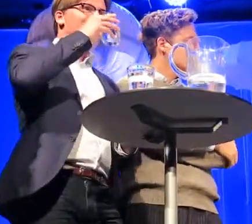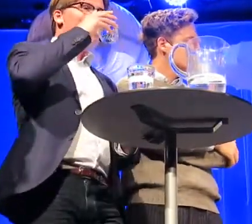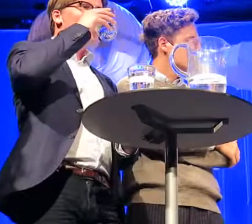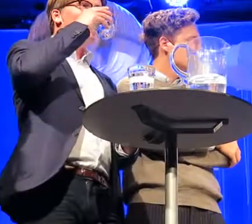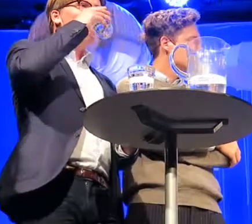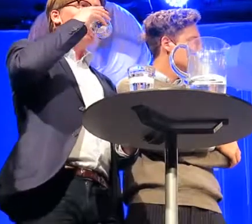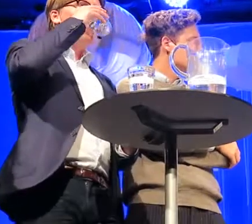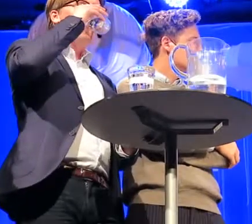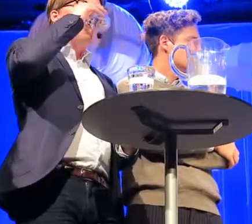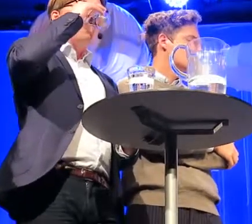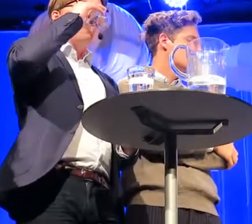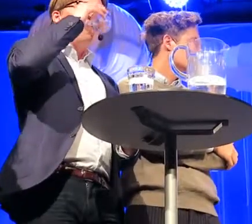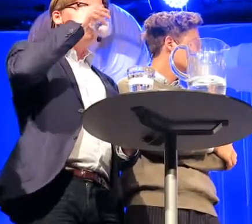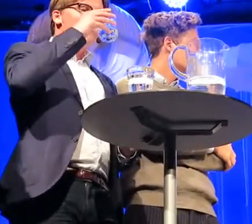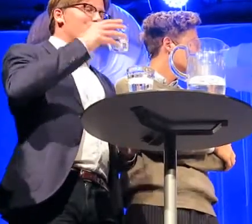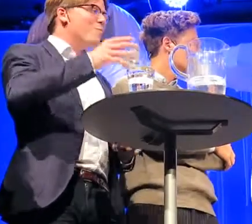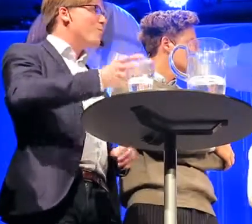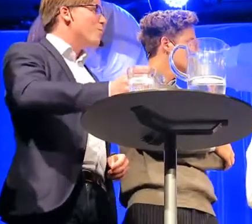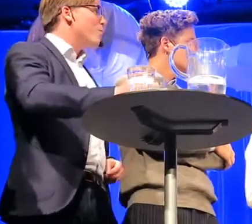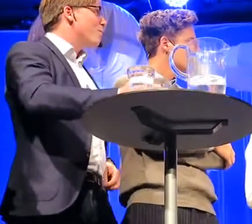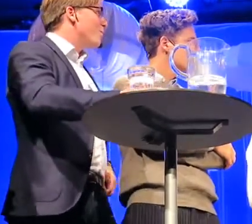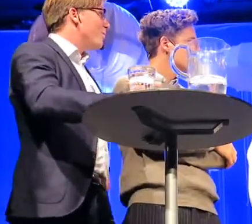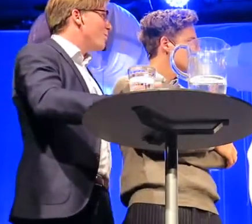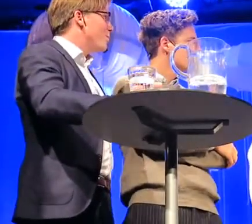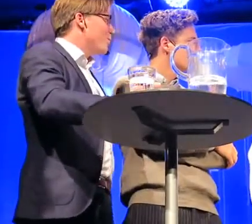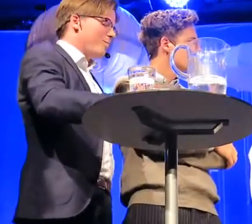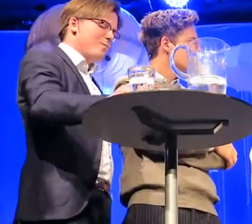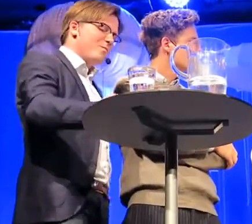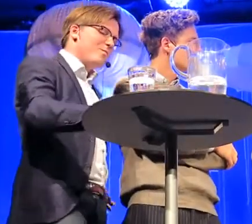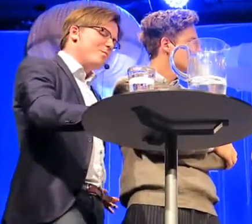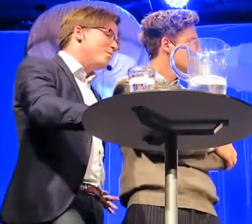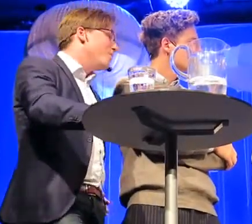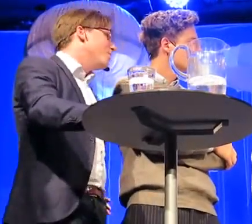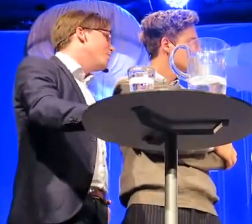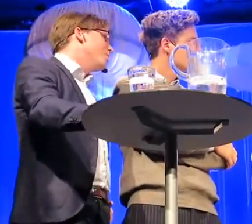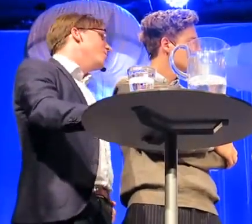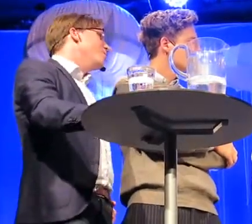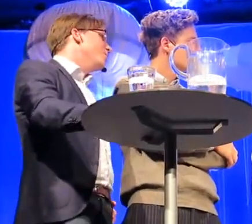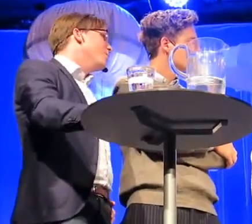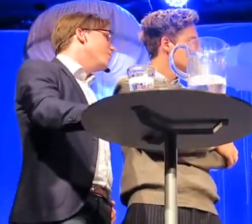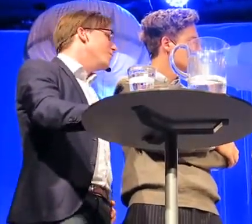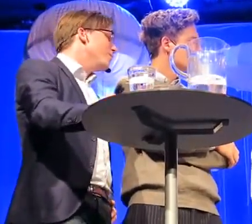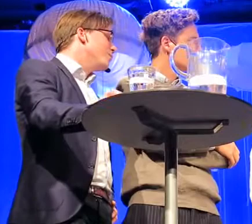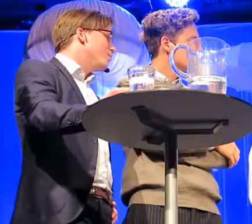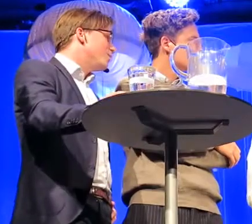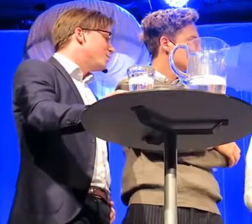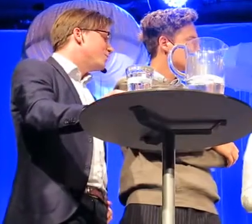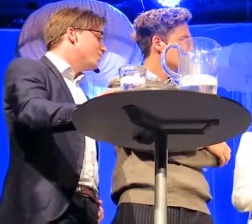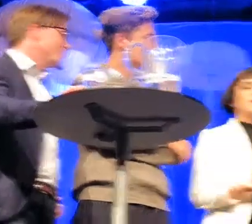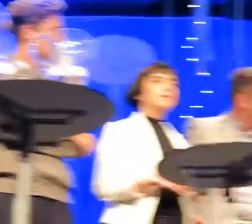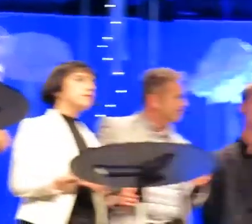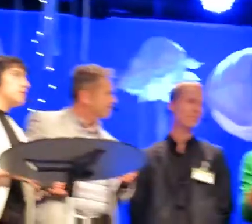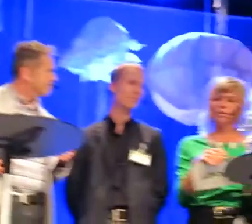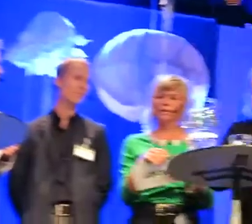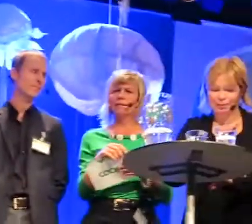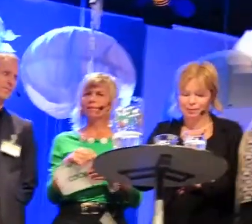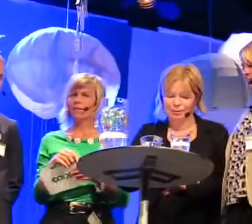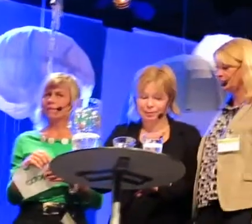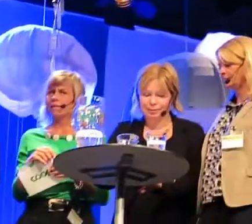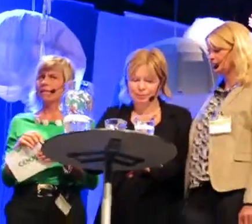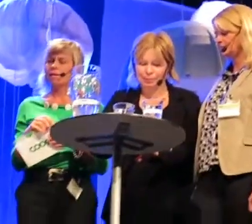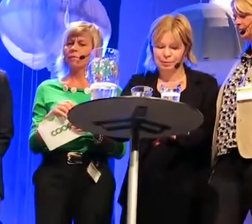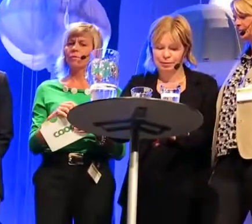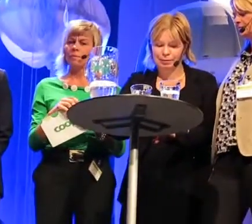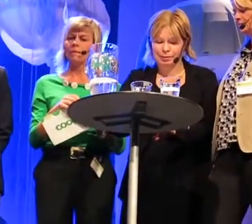hållbar. Louise Kudik. Nej, men nu blir det en diskussion, tycker jag, som blir väldigt politisk då. Utan vi försöker